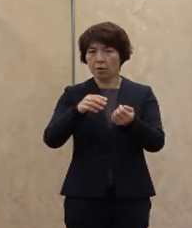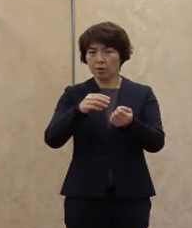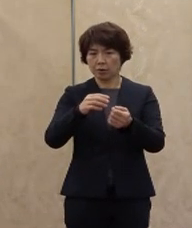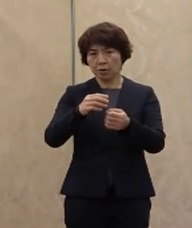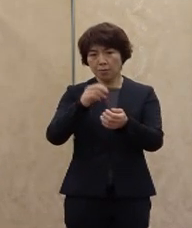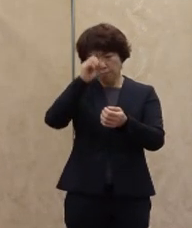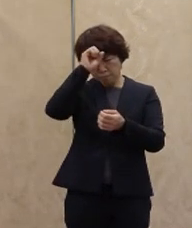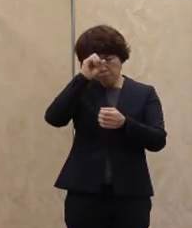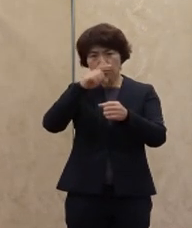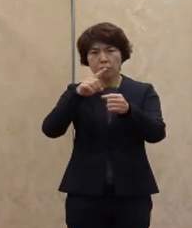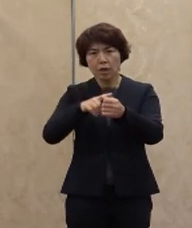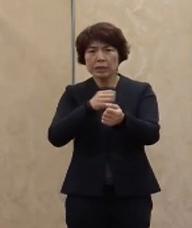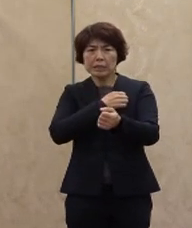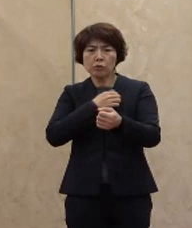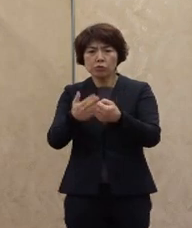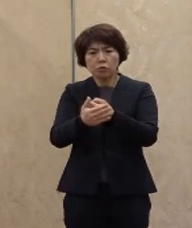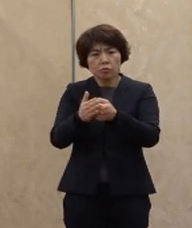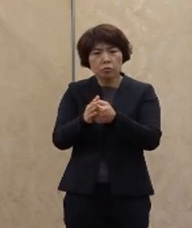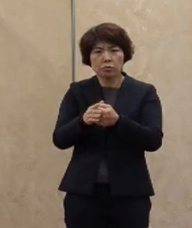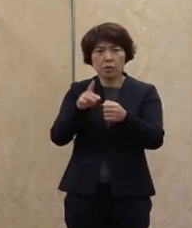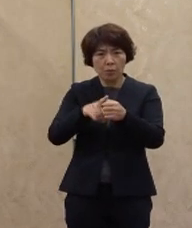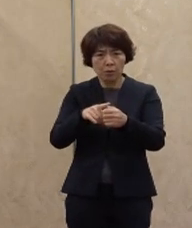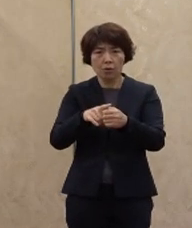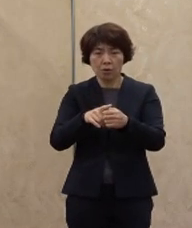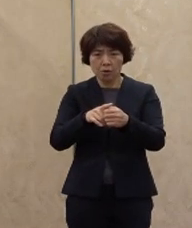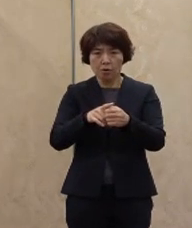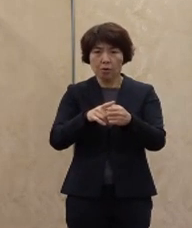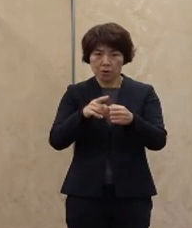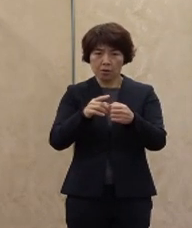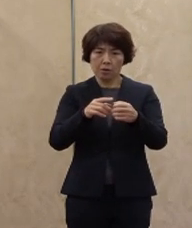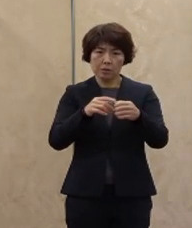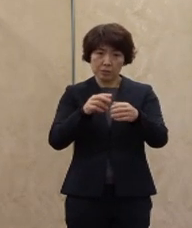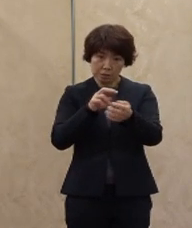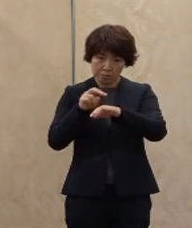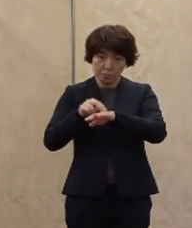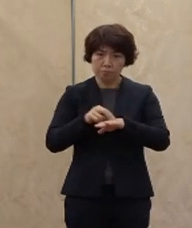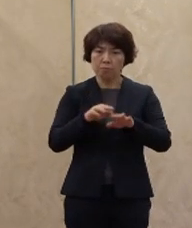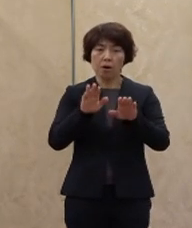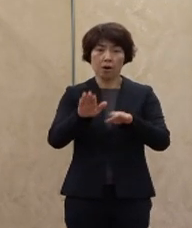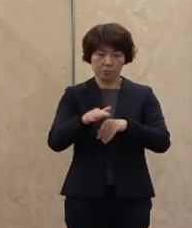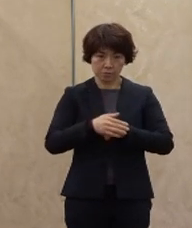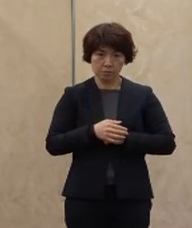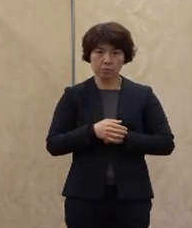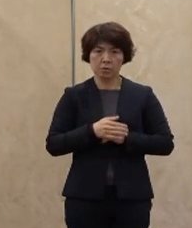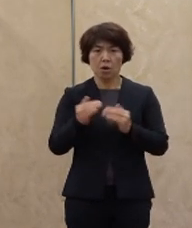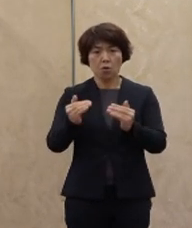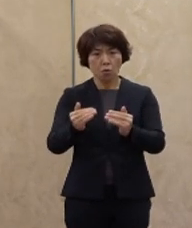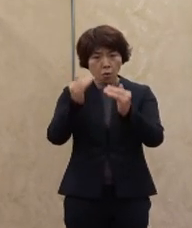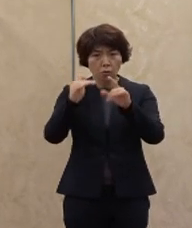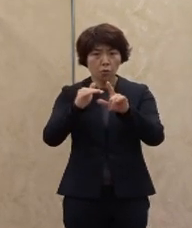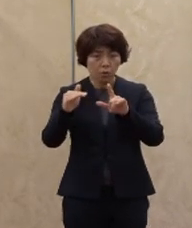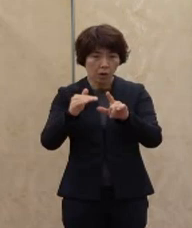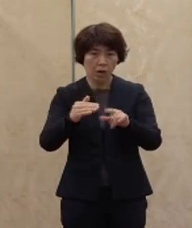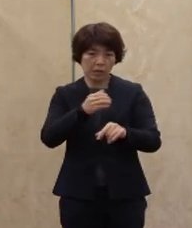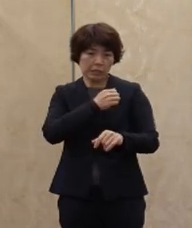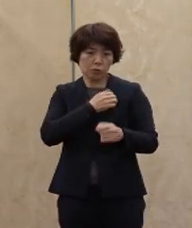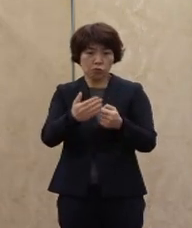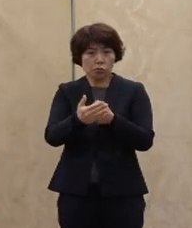で、まあ、当然政策医療もやってるし、全てが政策医療とは言わないけども、やっぱりその高度な治療高度な命を救